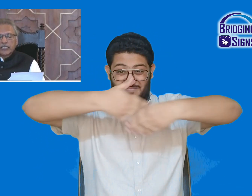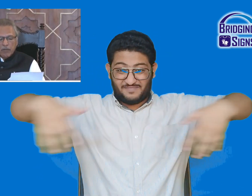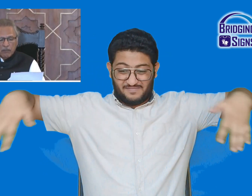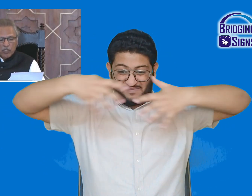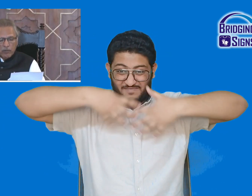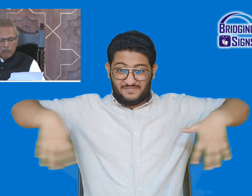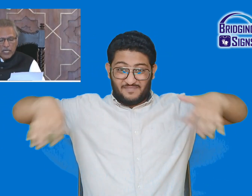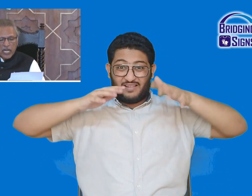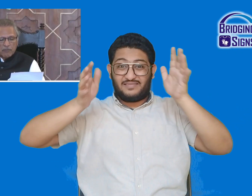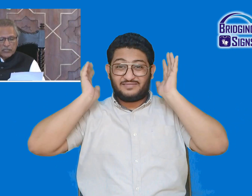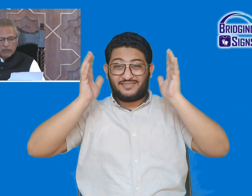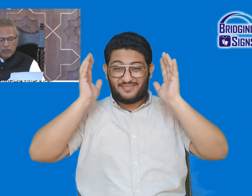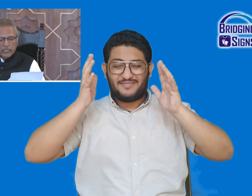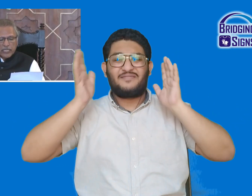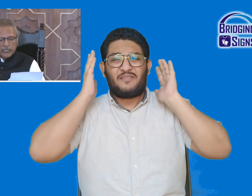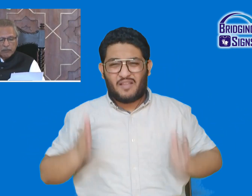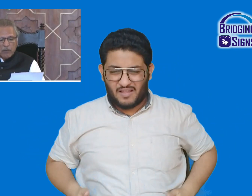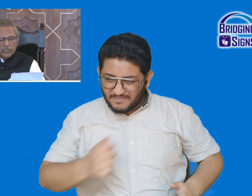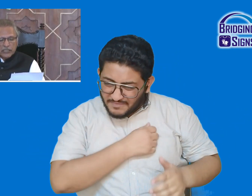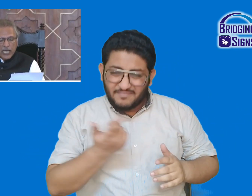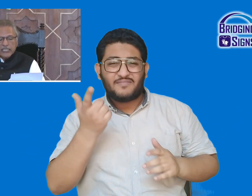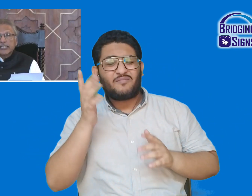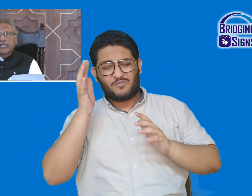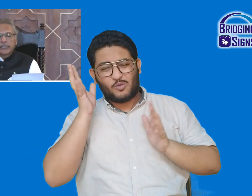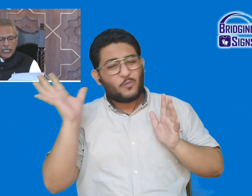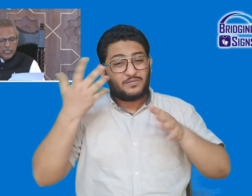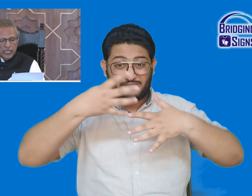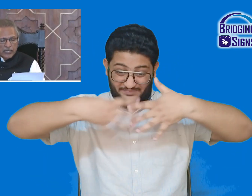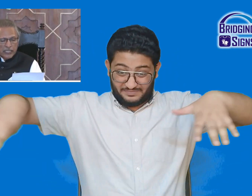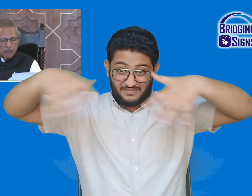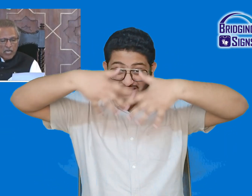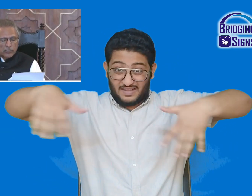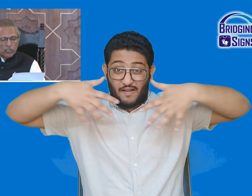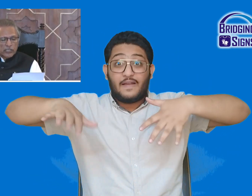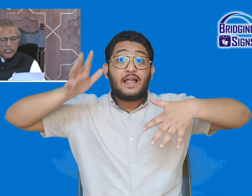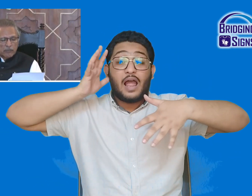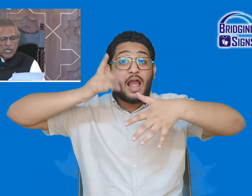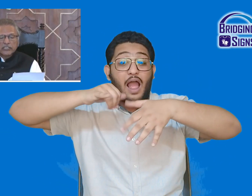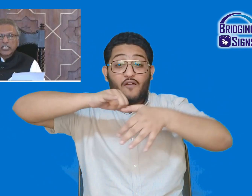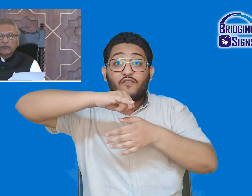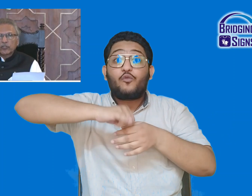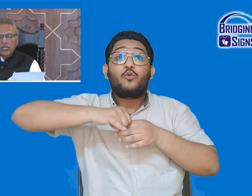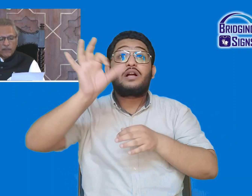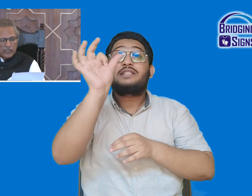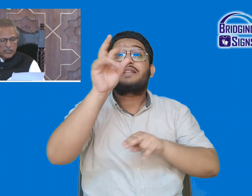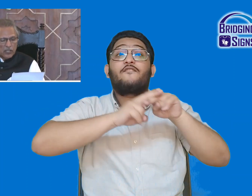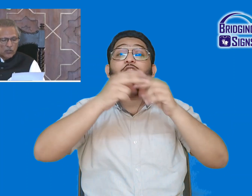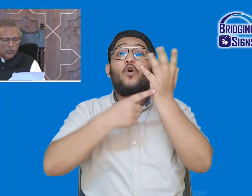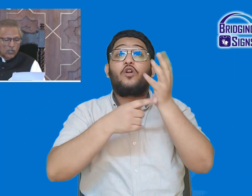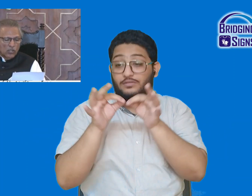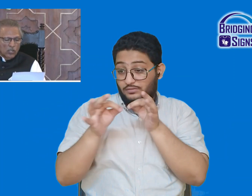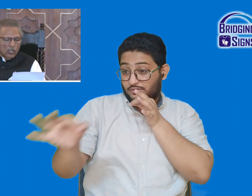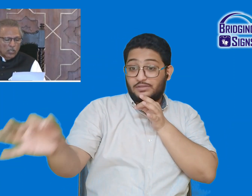کا اہتمام اور امام بارگاہ میں صف بندی کا اہتمام اس انداز سے کیا جائے کہ نمازیوں کے درمیان 6 فٹ کا فاصلہ